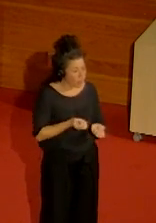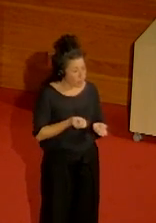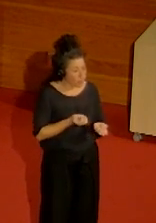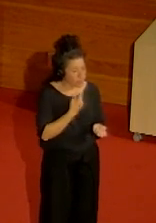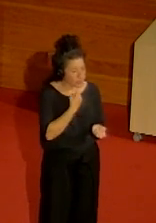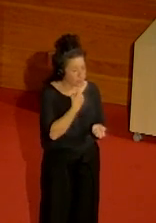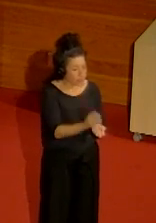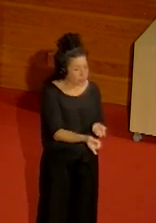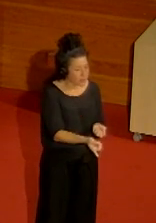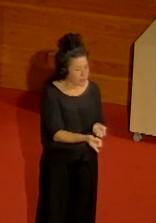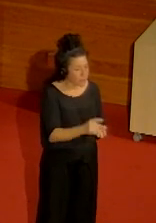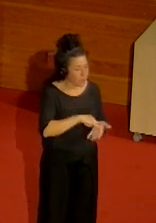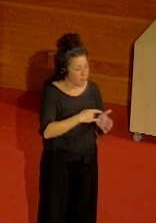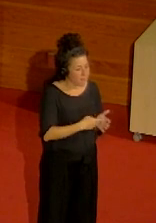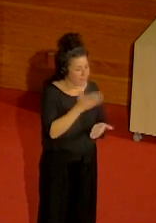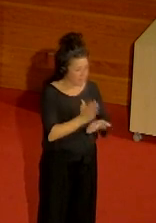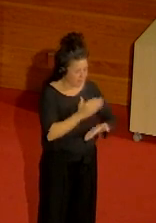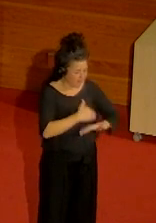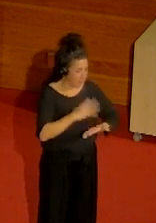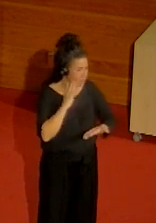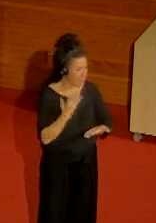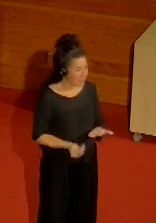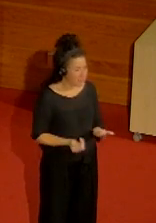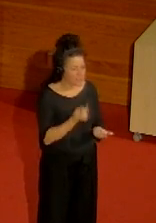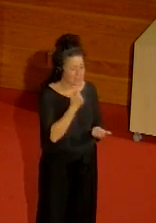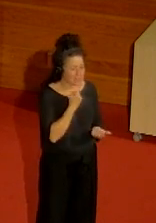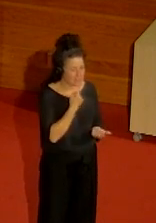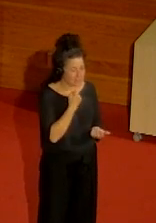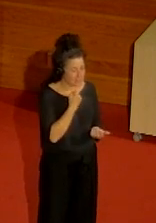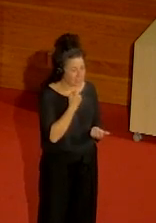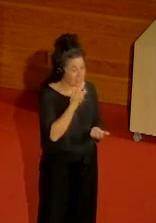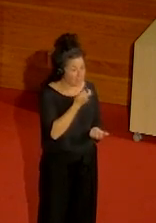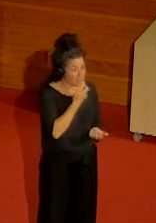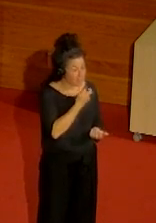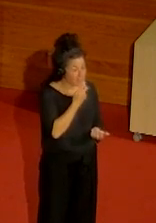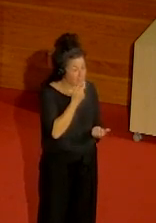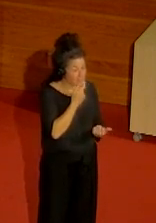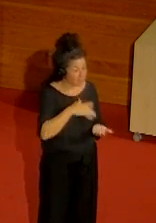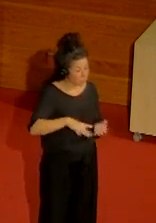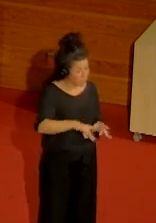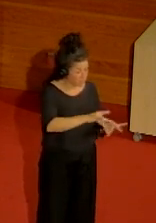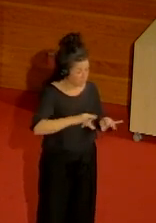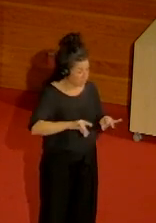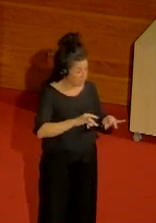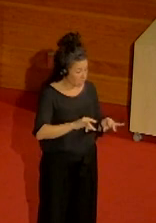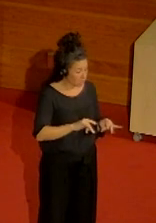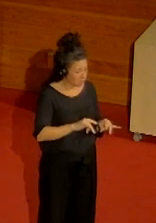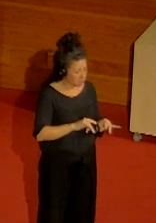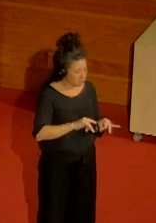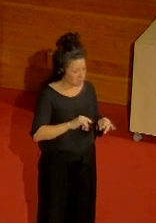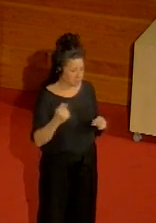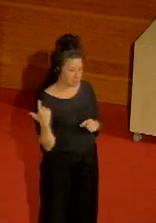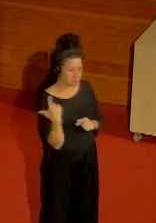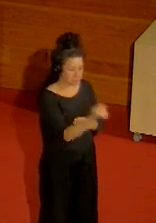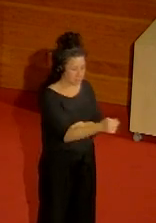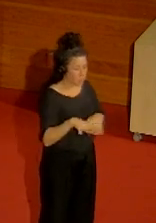se llama el plan de partición de Palestina en el que se contempla que cuando los británicos se vayan de este territorio porque hasta ese momento era una colonia británica Allí se